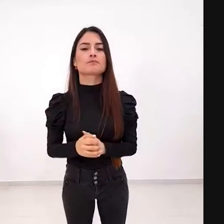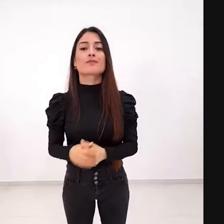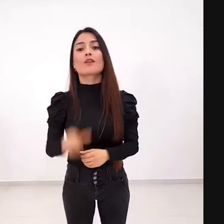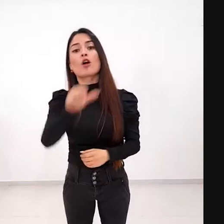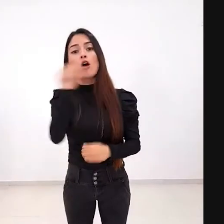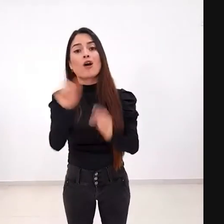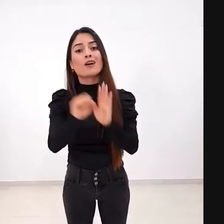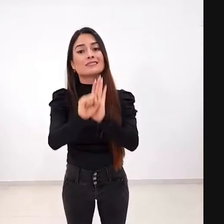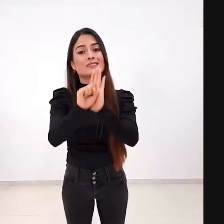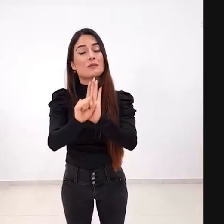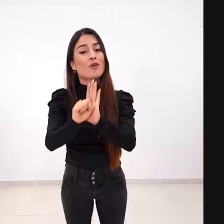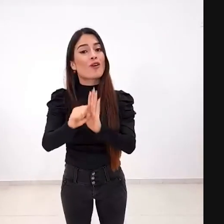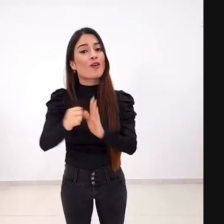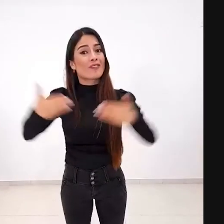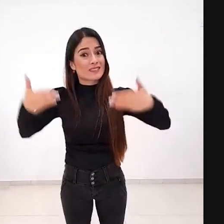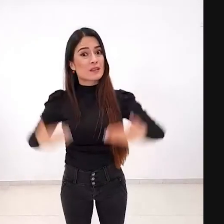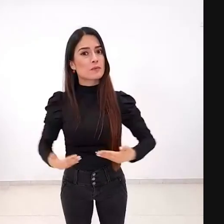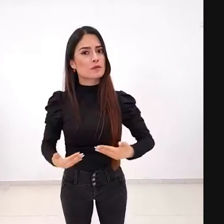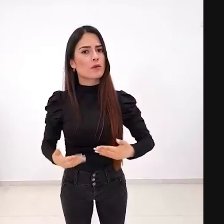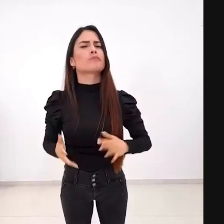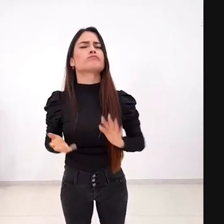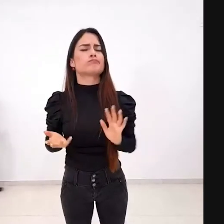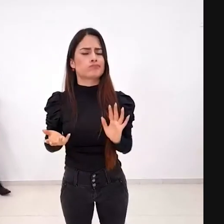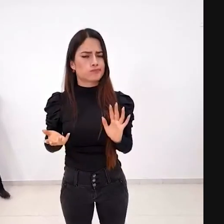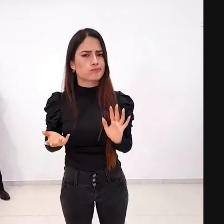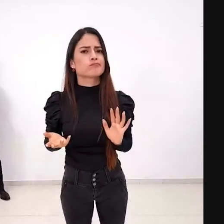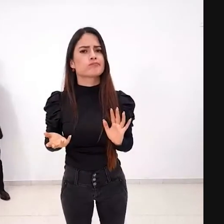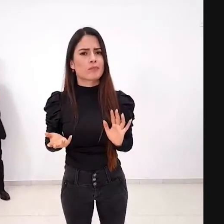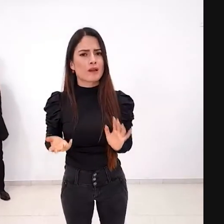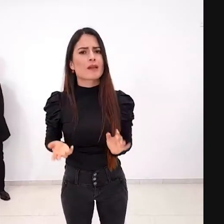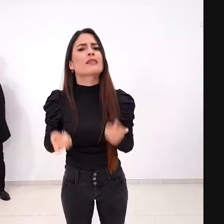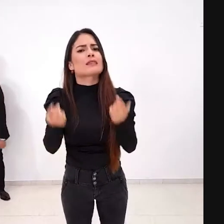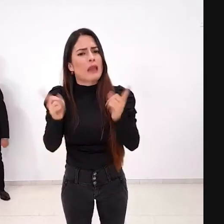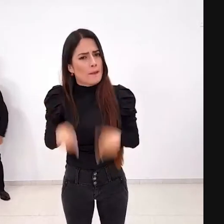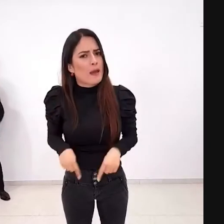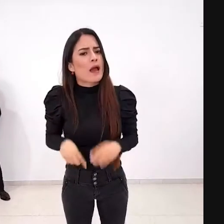no lo sé